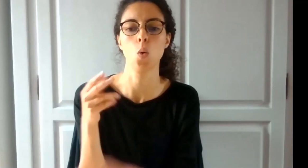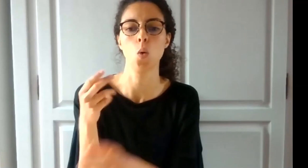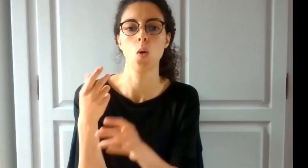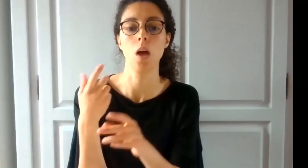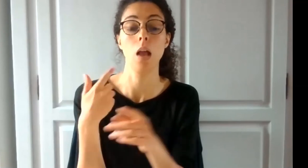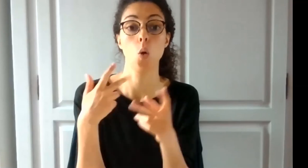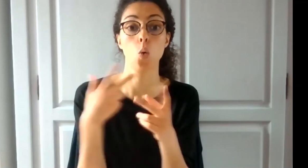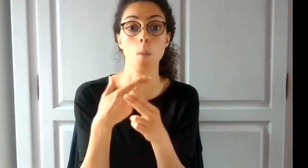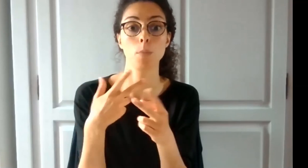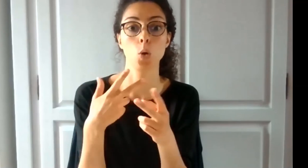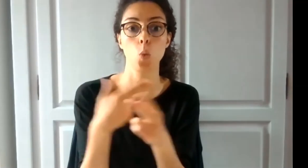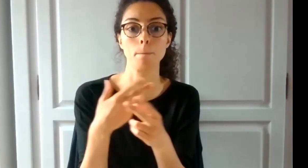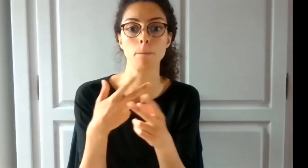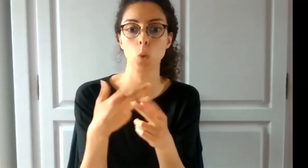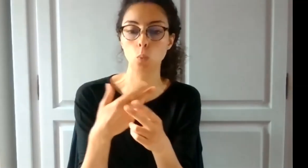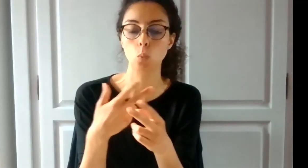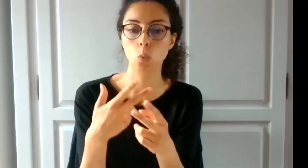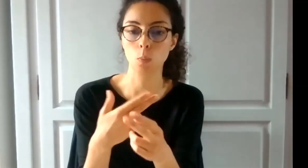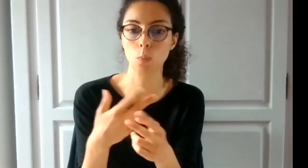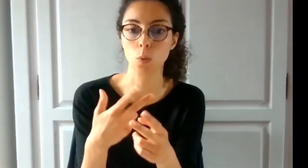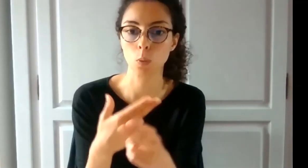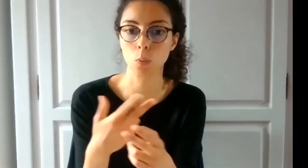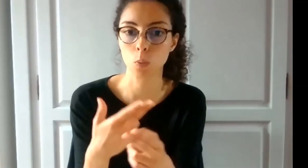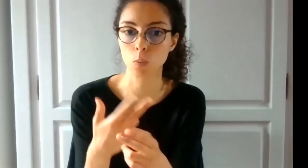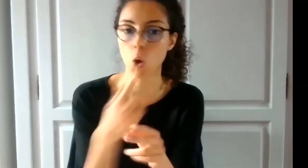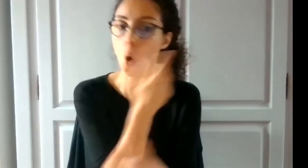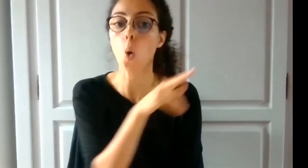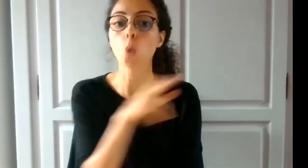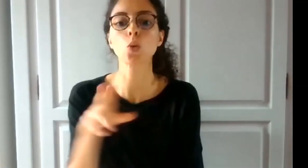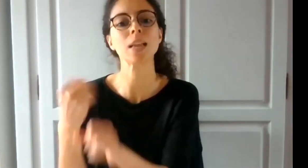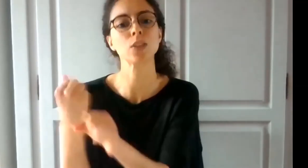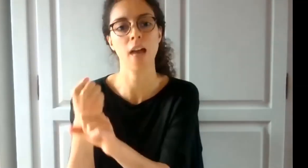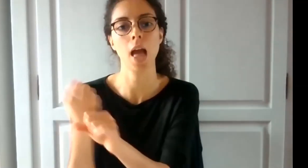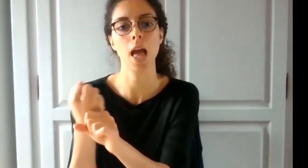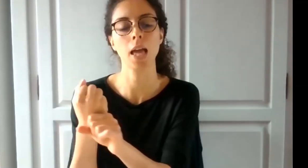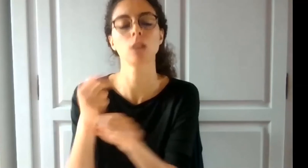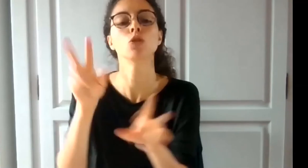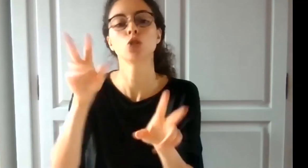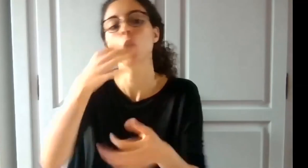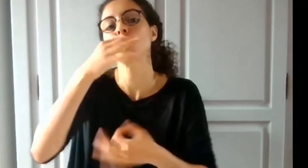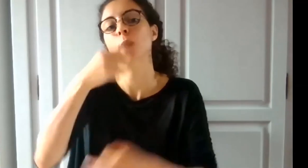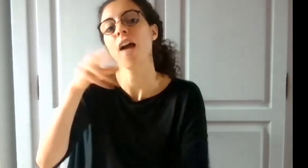retourner au travail, pas du vrai travail.